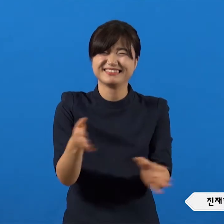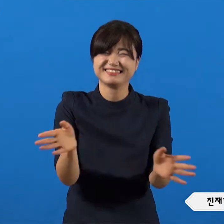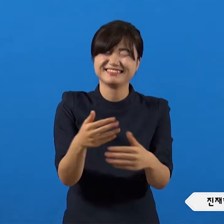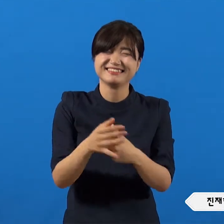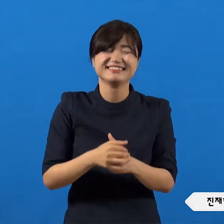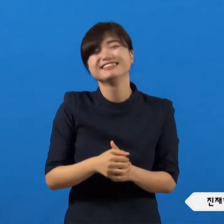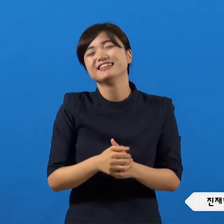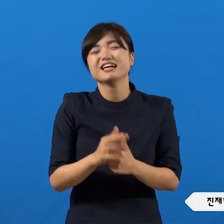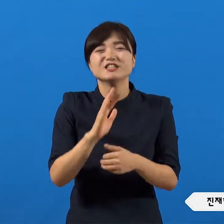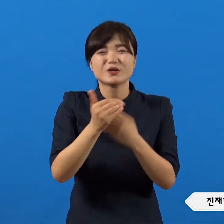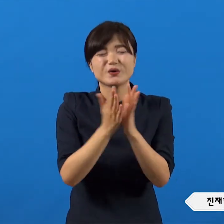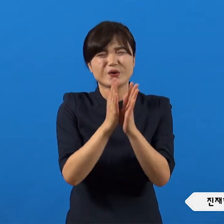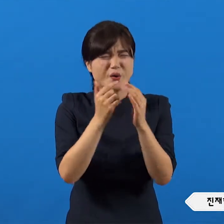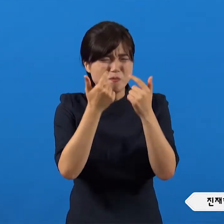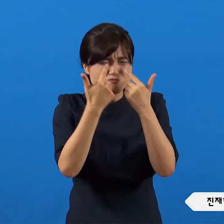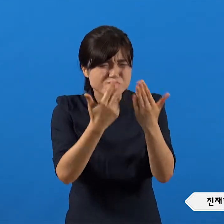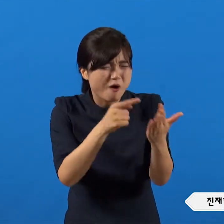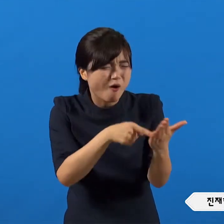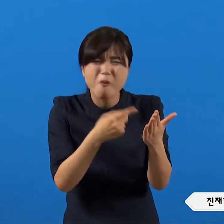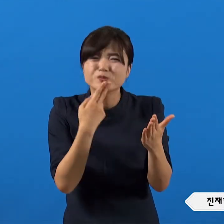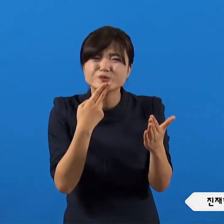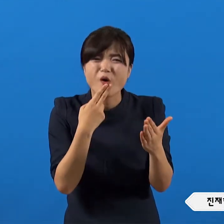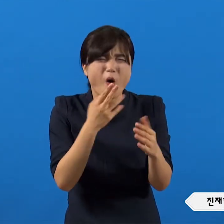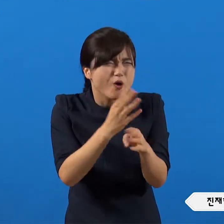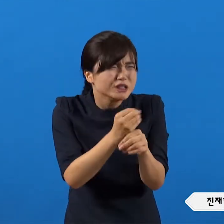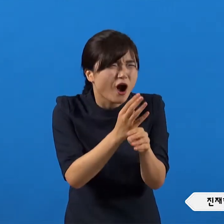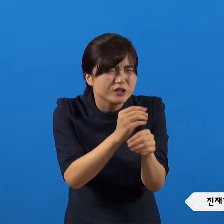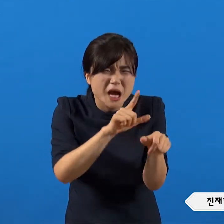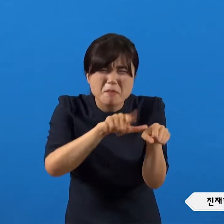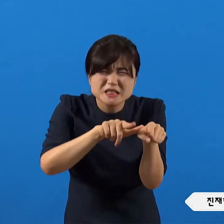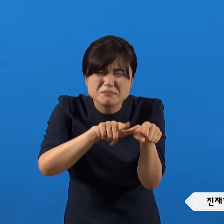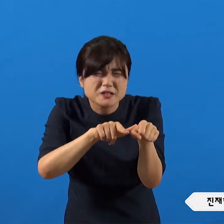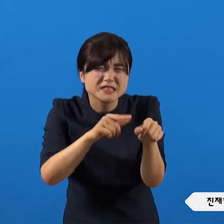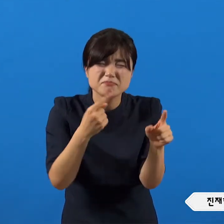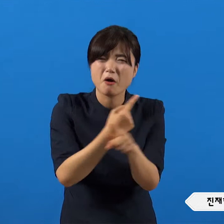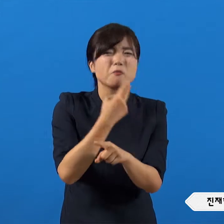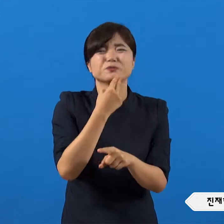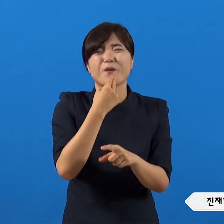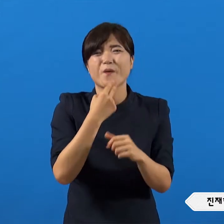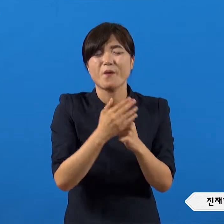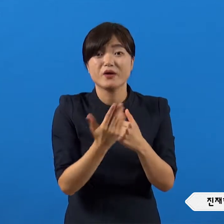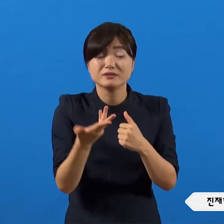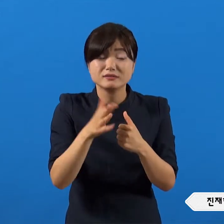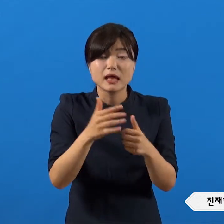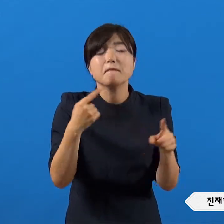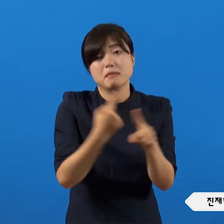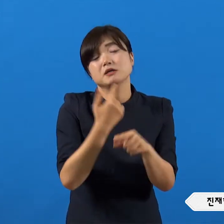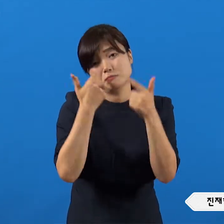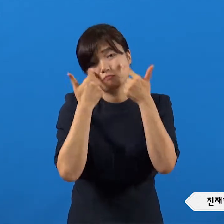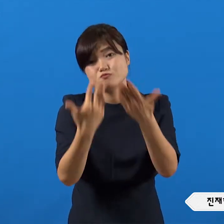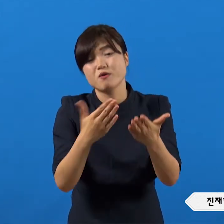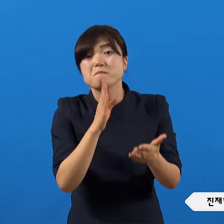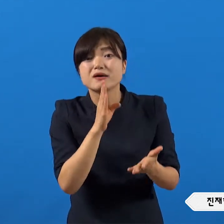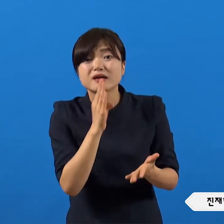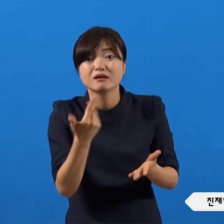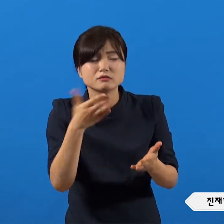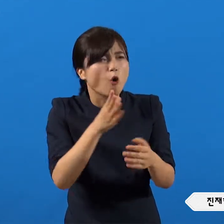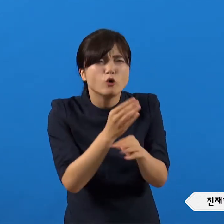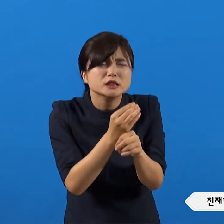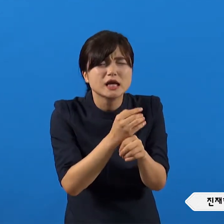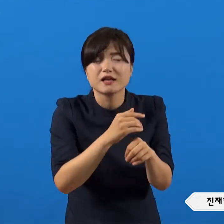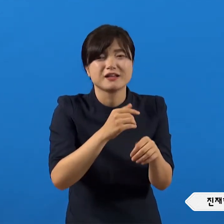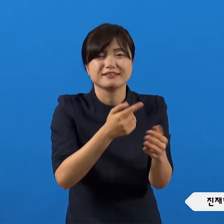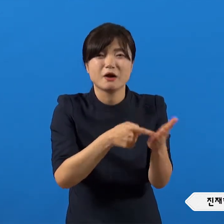성경은 분명히 얘기하지 않습니다. 언제 바뀌었는지 알 수 없습니다. 바뀐 것은 분명합니다.